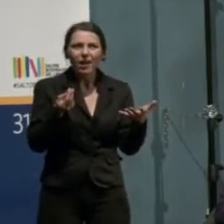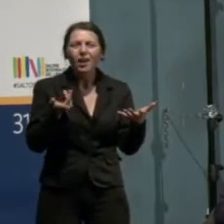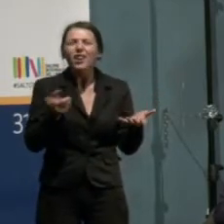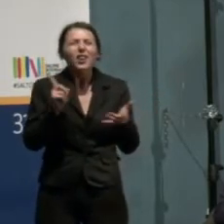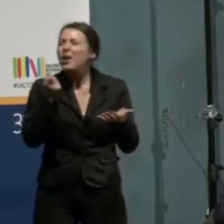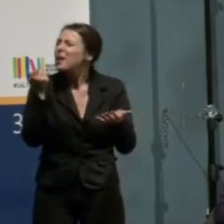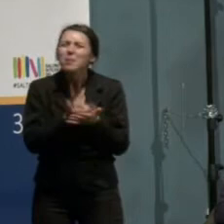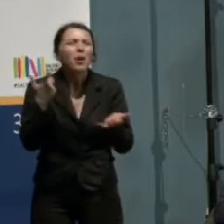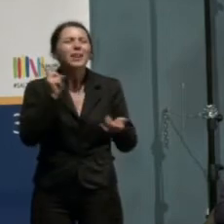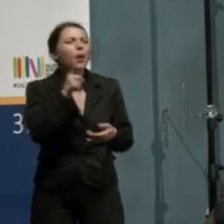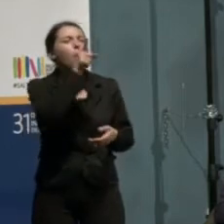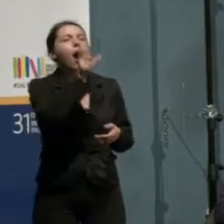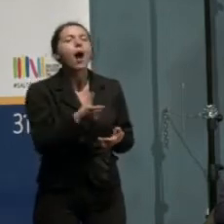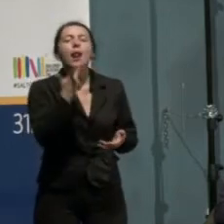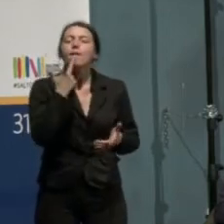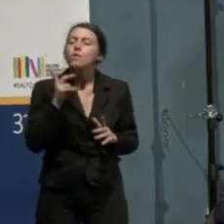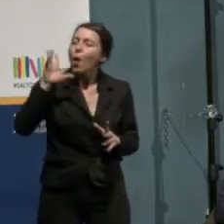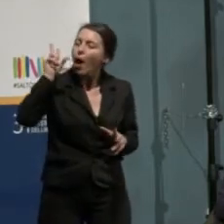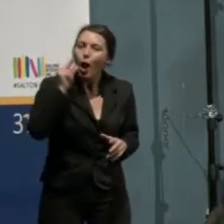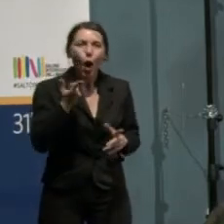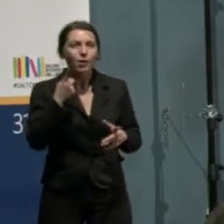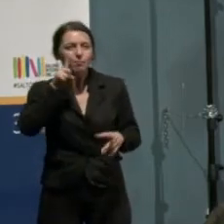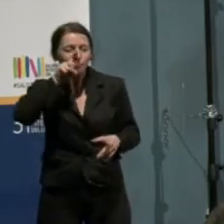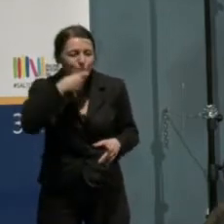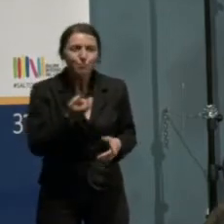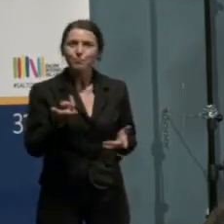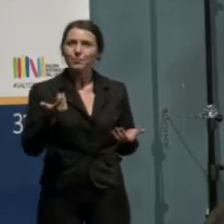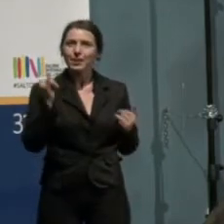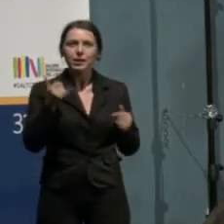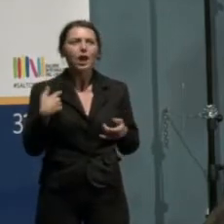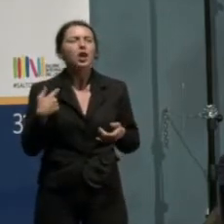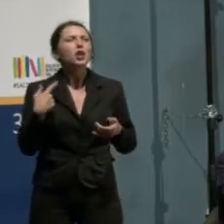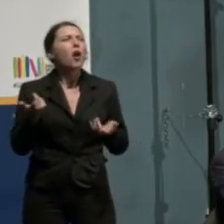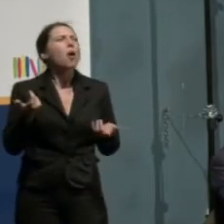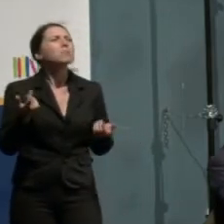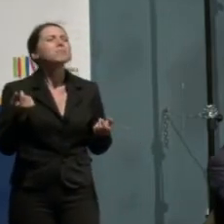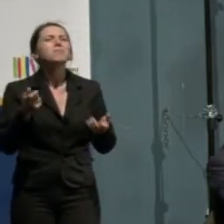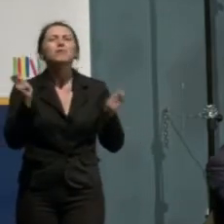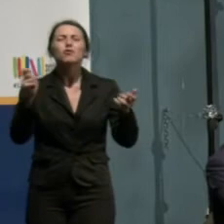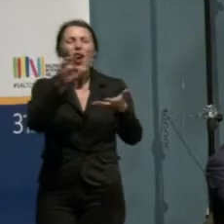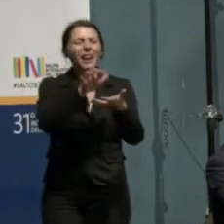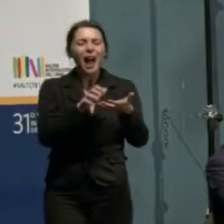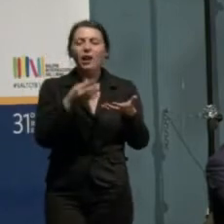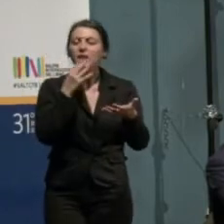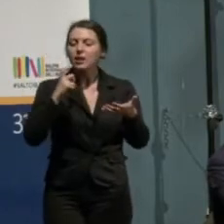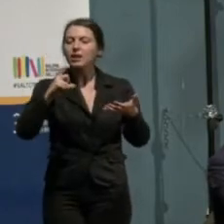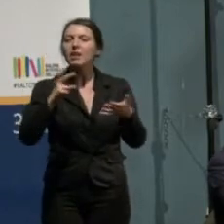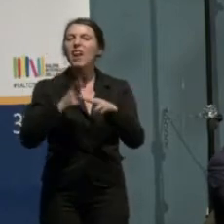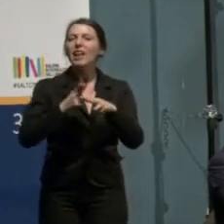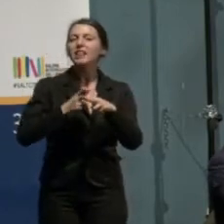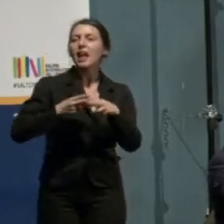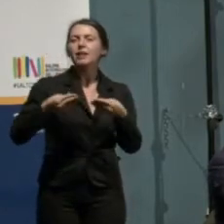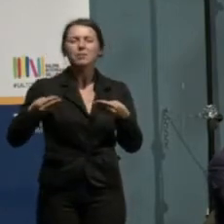curiosità voglia conoscere io non sono mai riuscito a procedere questa professione sulla base di un tesserino prof non mi interessa